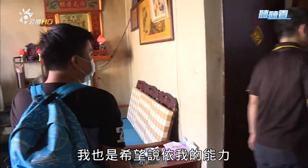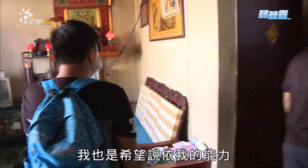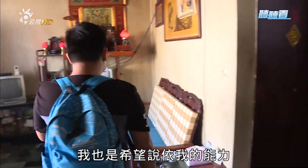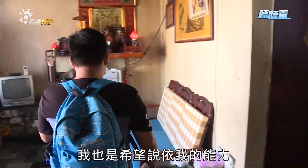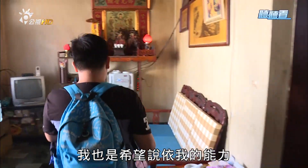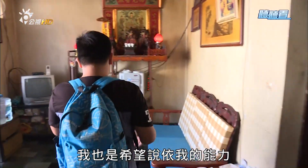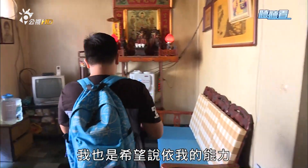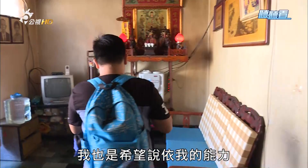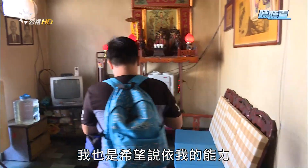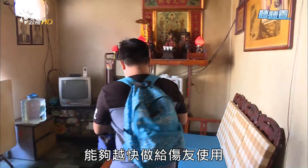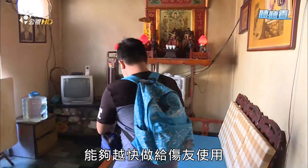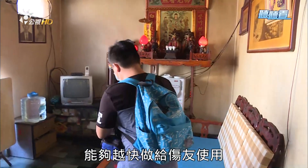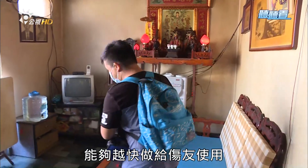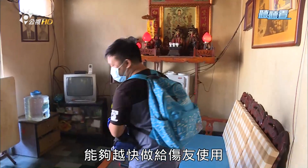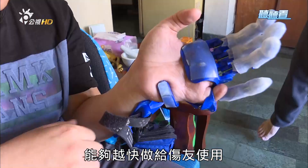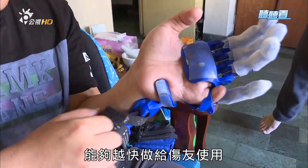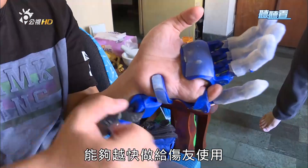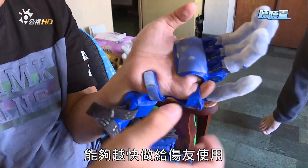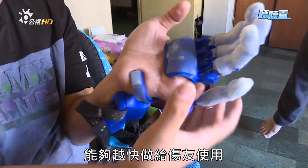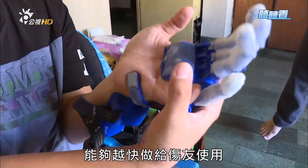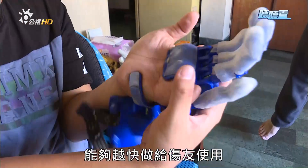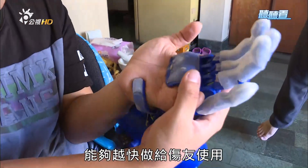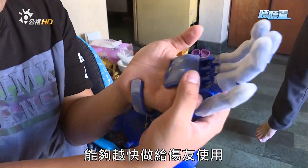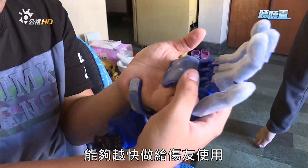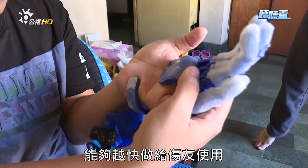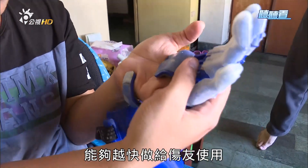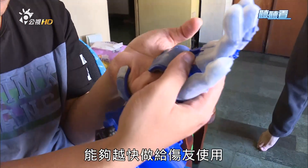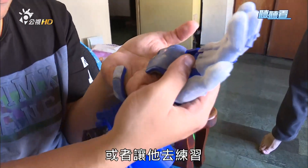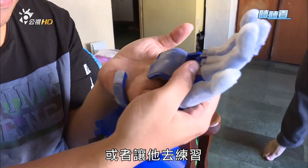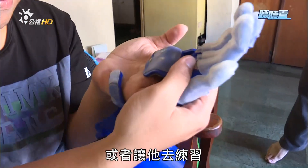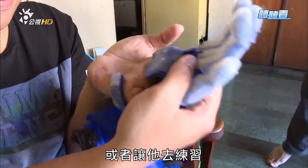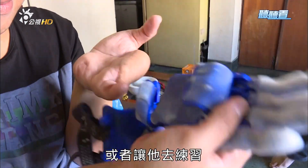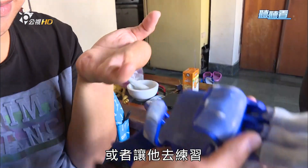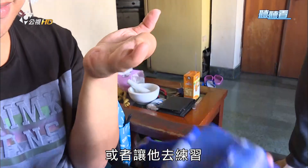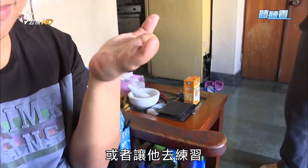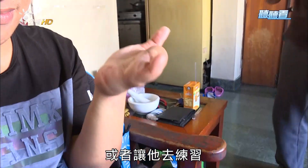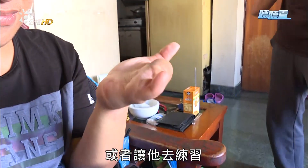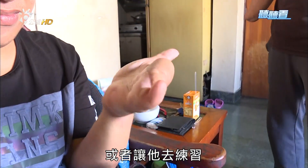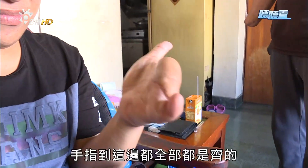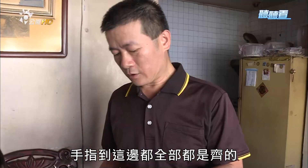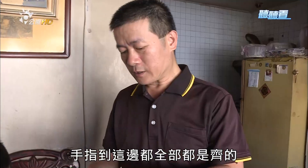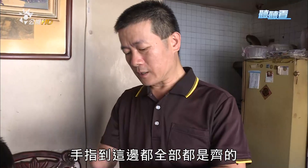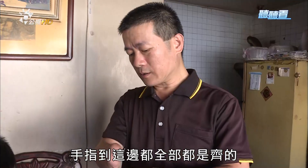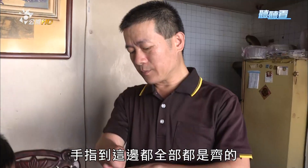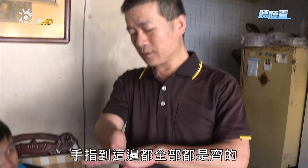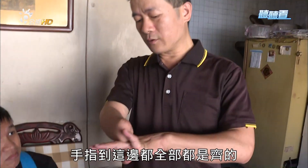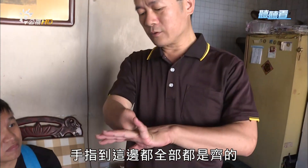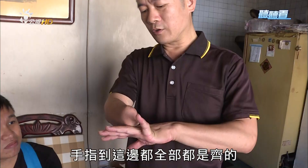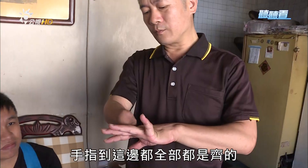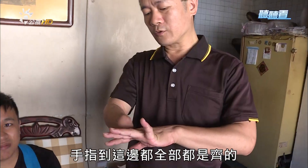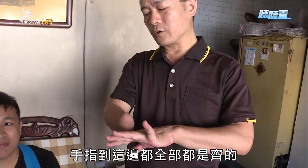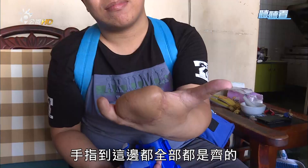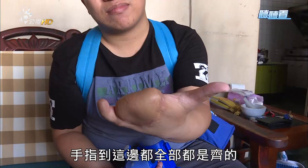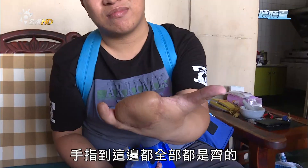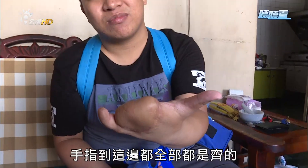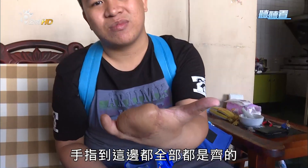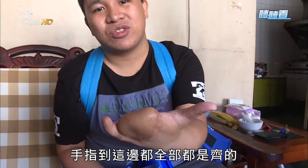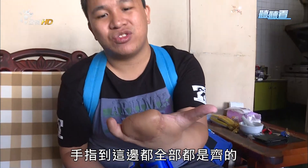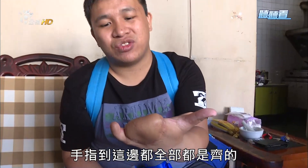说以我的能力能够越快做给商友使用或者让他去练习。手指到这边都全部都是齐的，